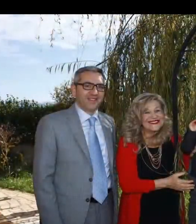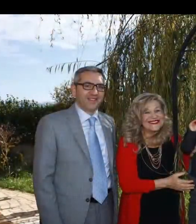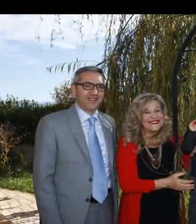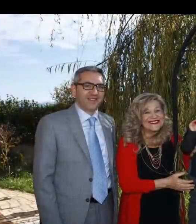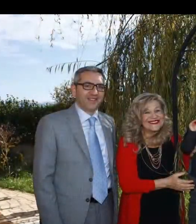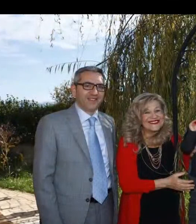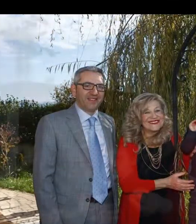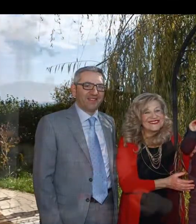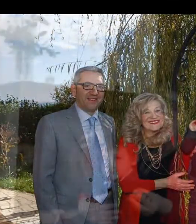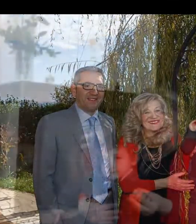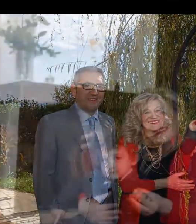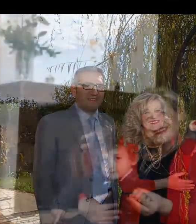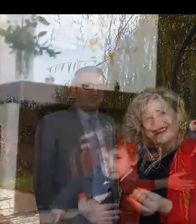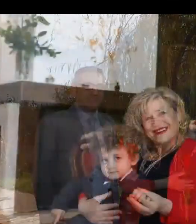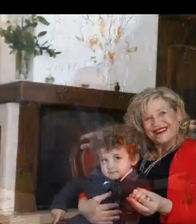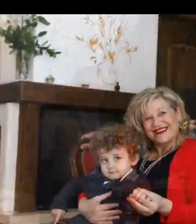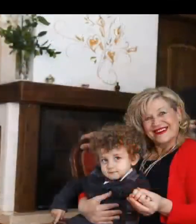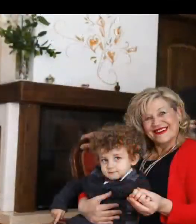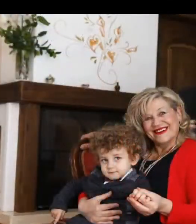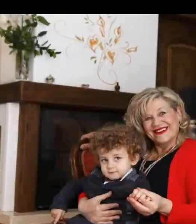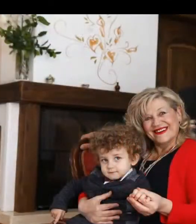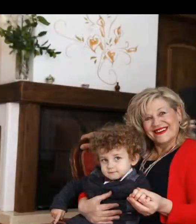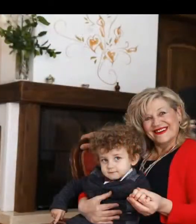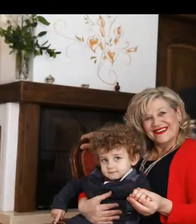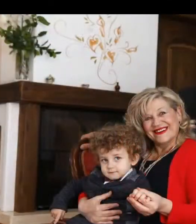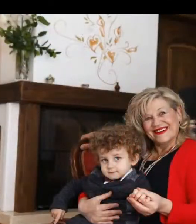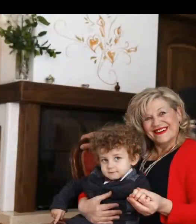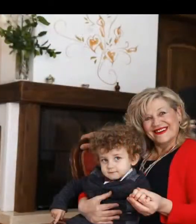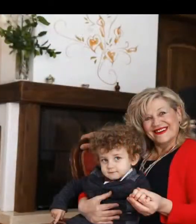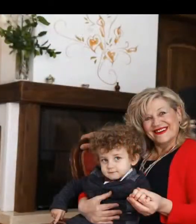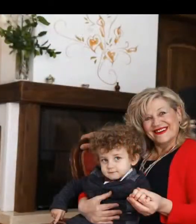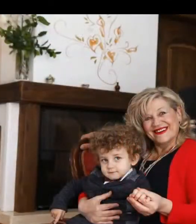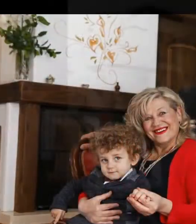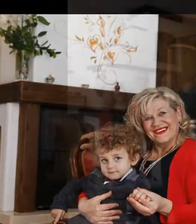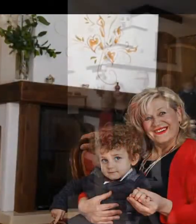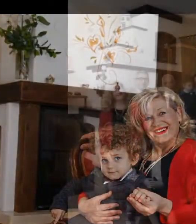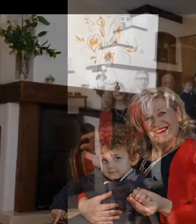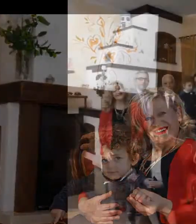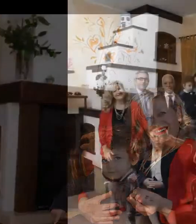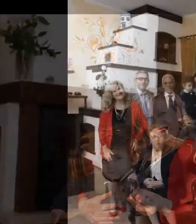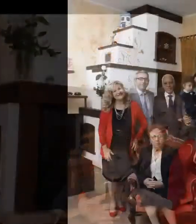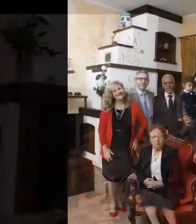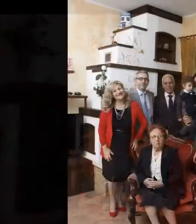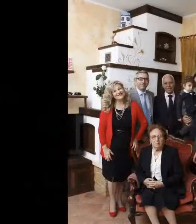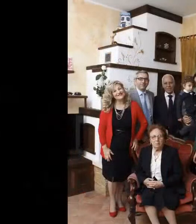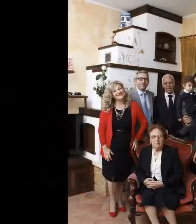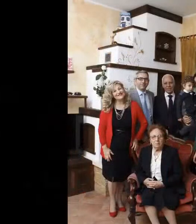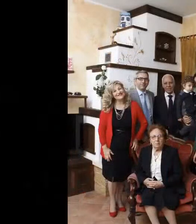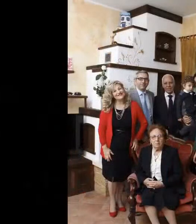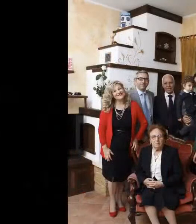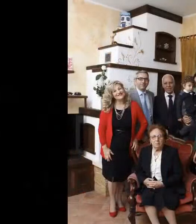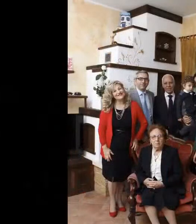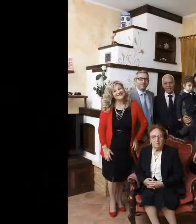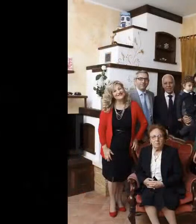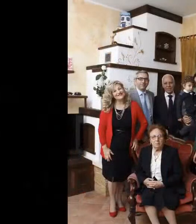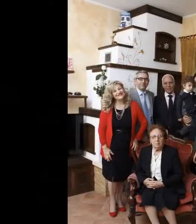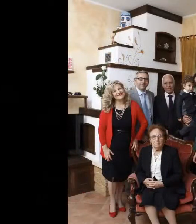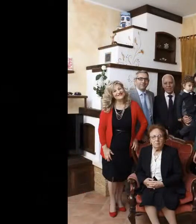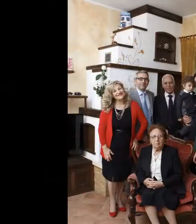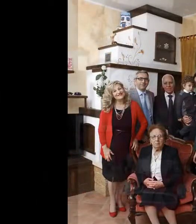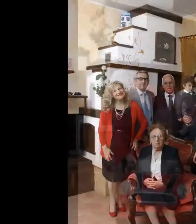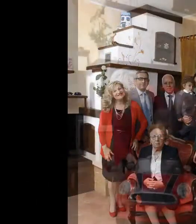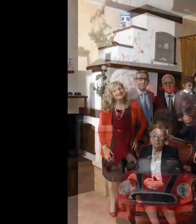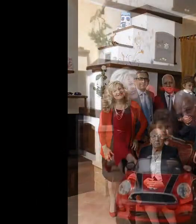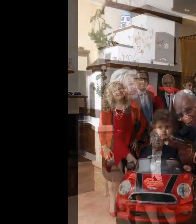c'è una casa nella valle dove il fiume scorre va